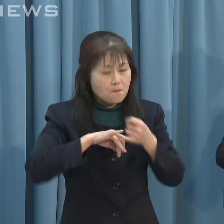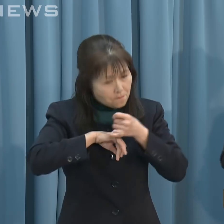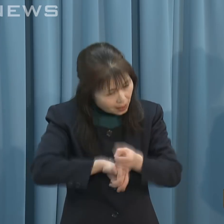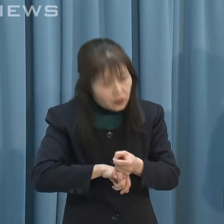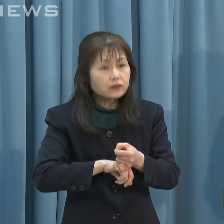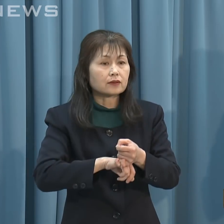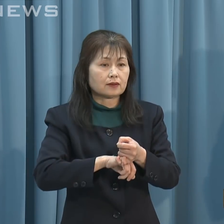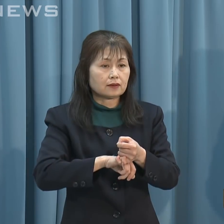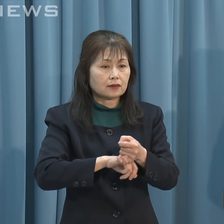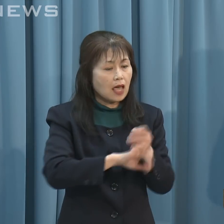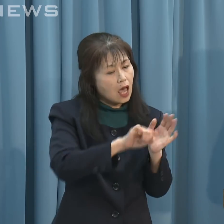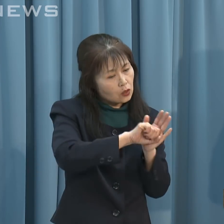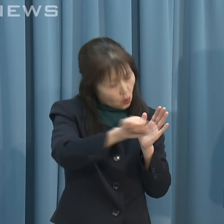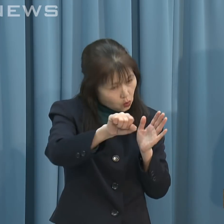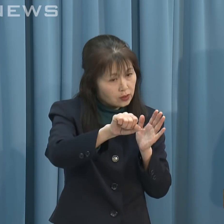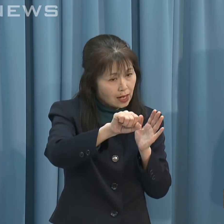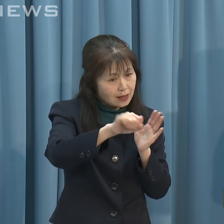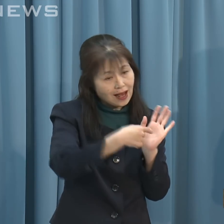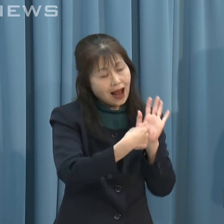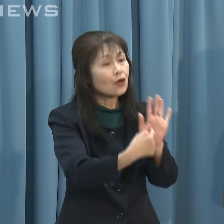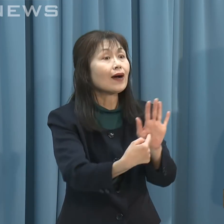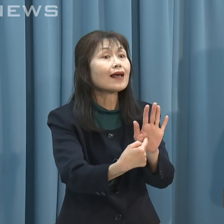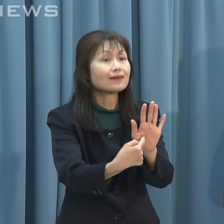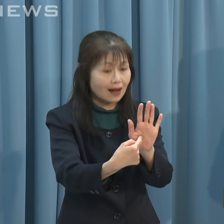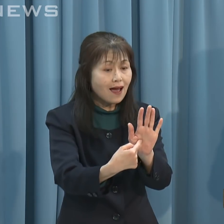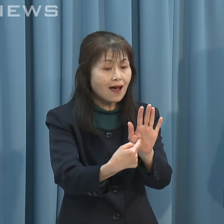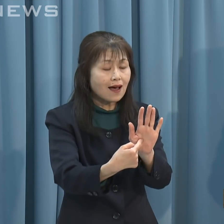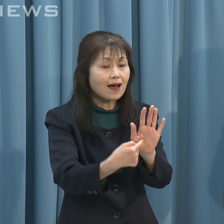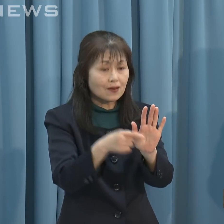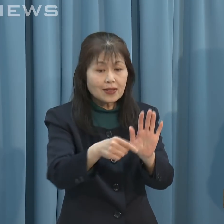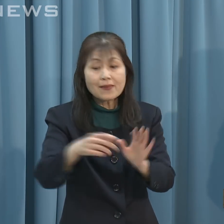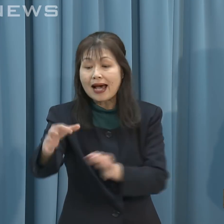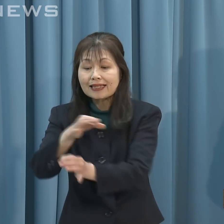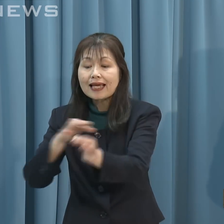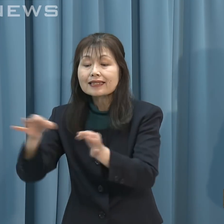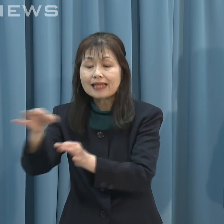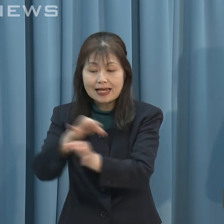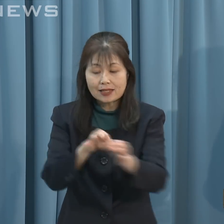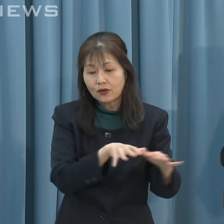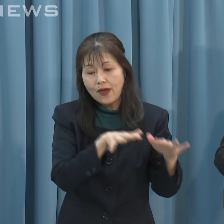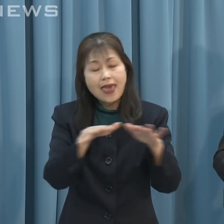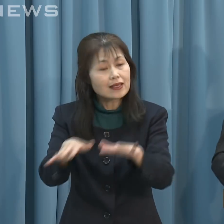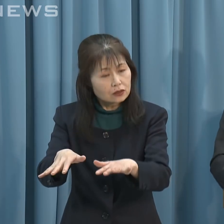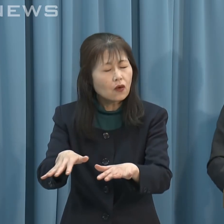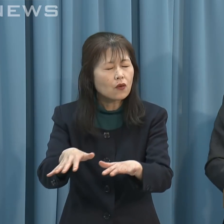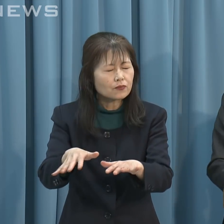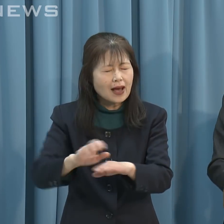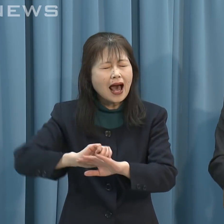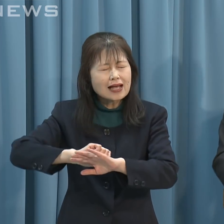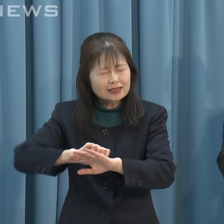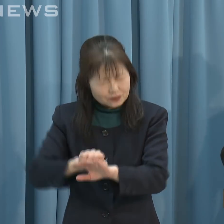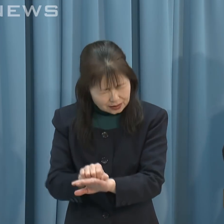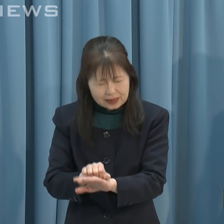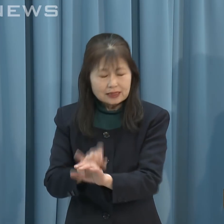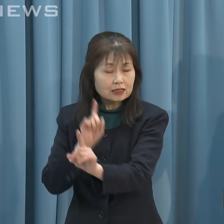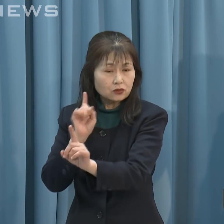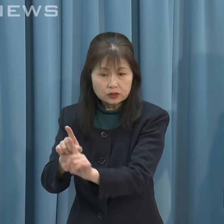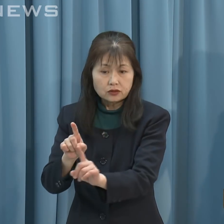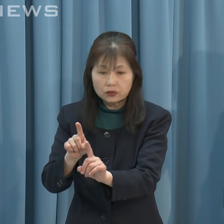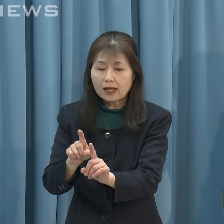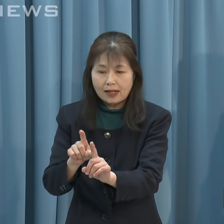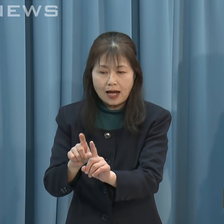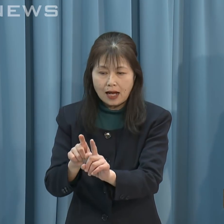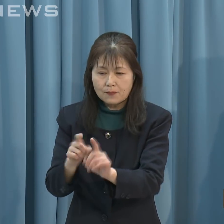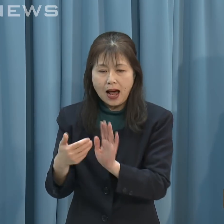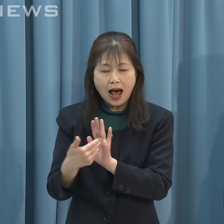くと、その部分が、一人一人の行動がそういった経済への影響、厳しい措置とかいうのを避けられると。いう考